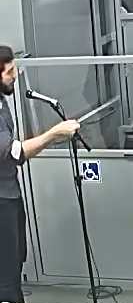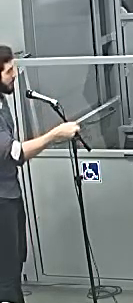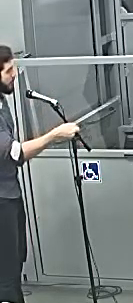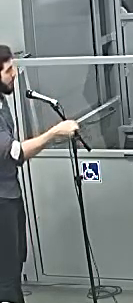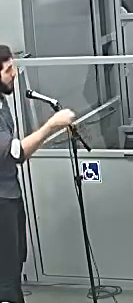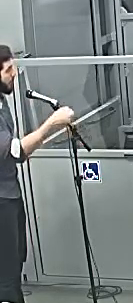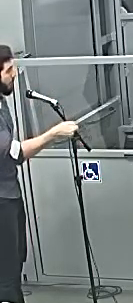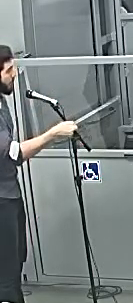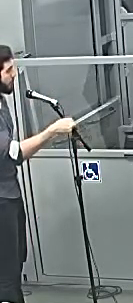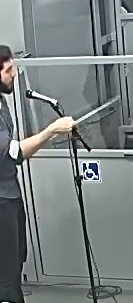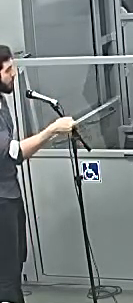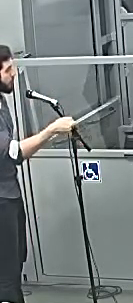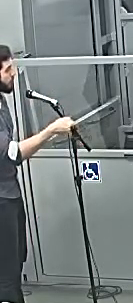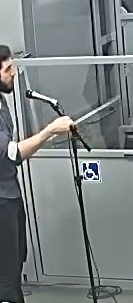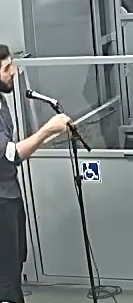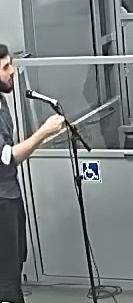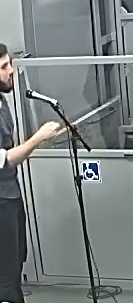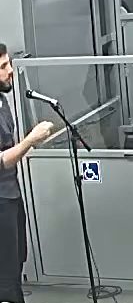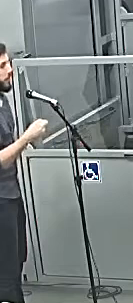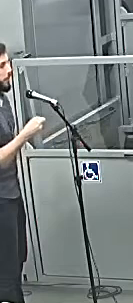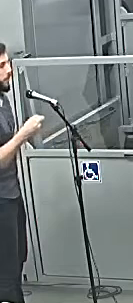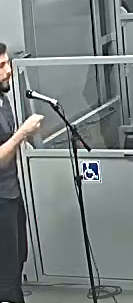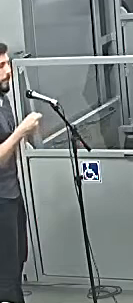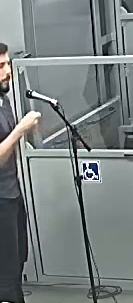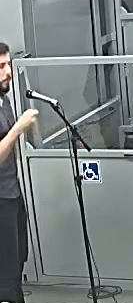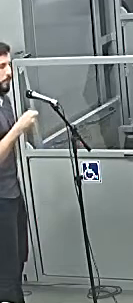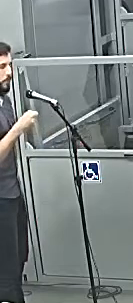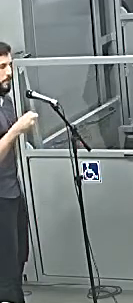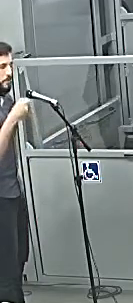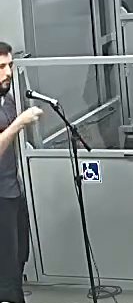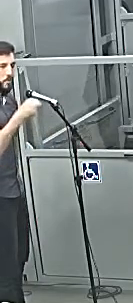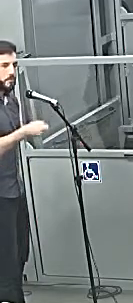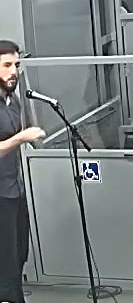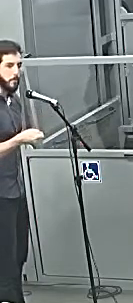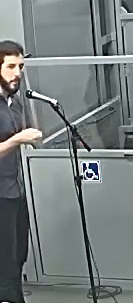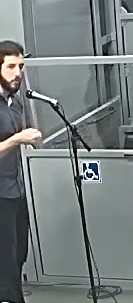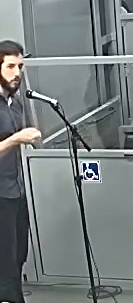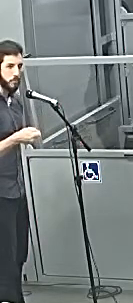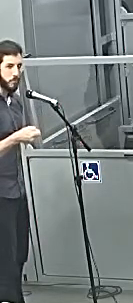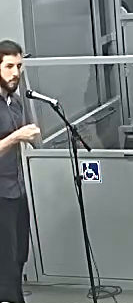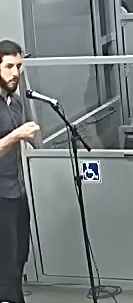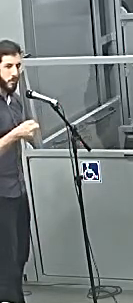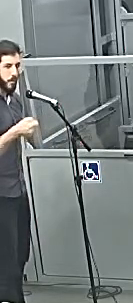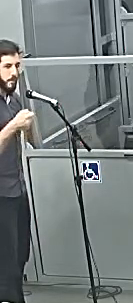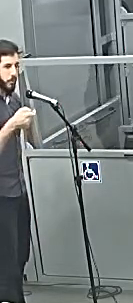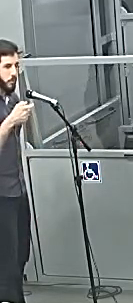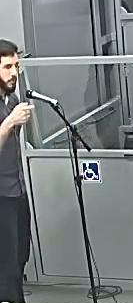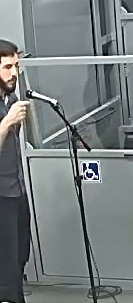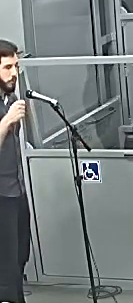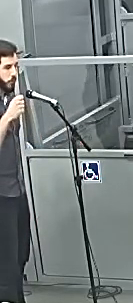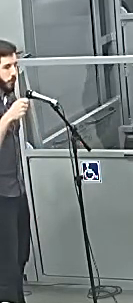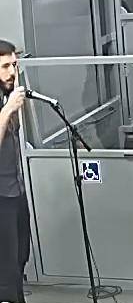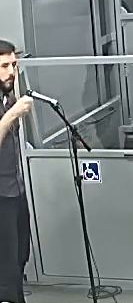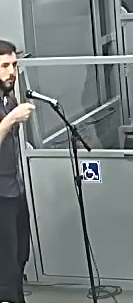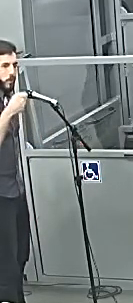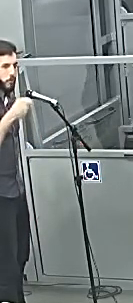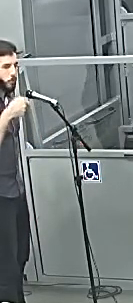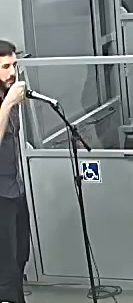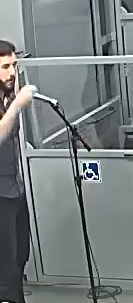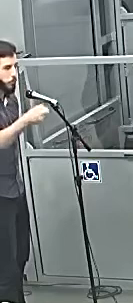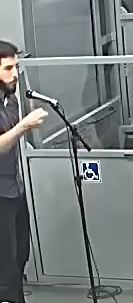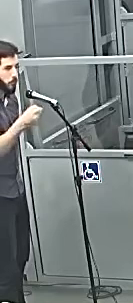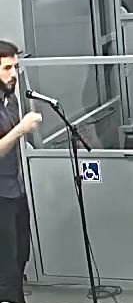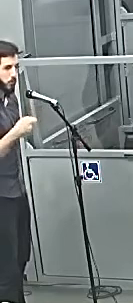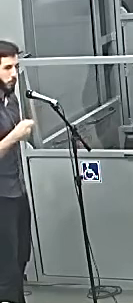do deputado marcelo apóia esse tipo de discussão é porque existem coisas que não têm preço ele tem coisas que não estão no âmbito